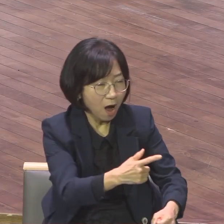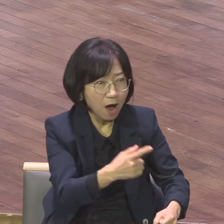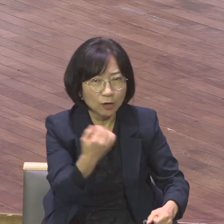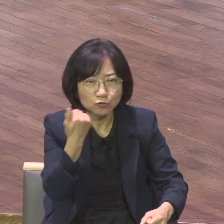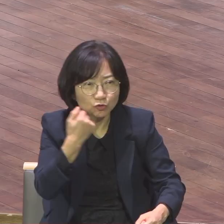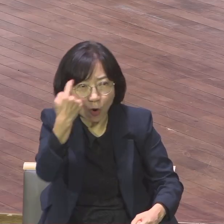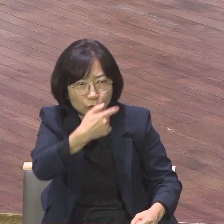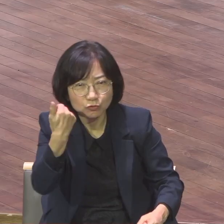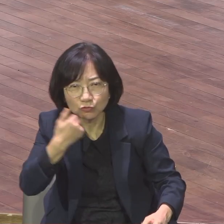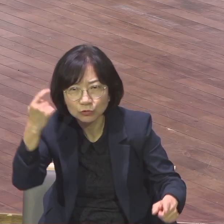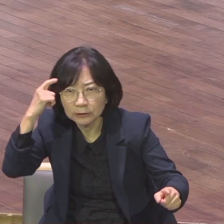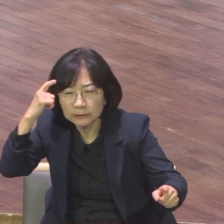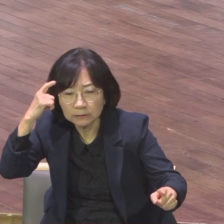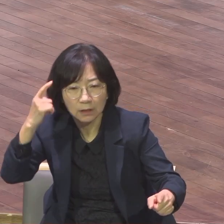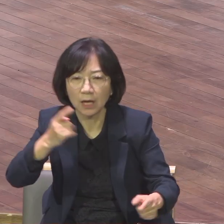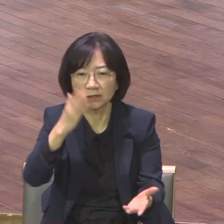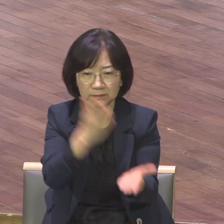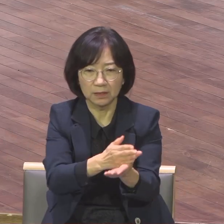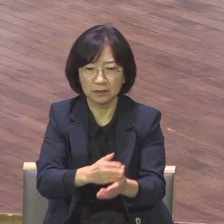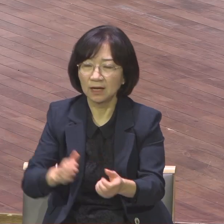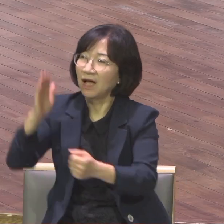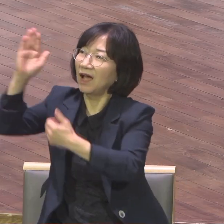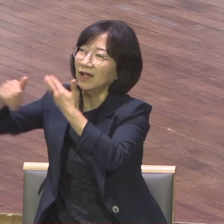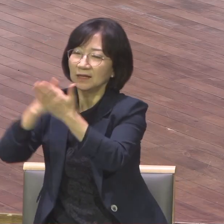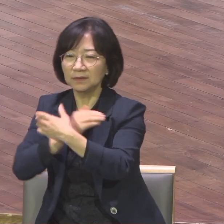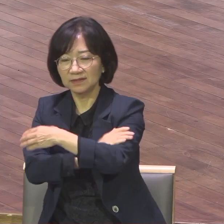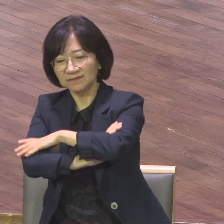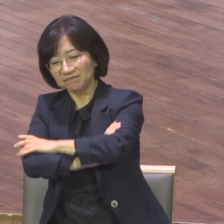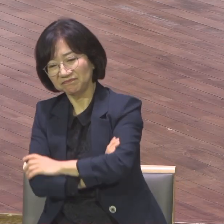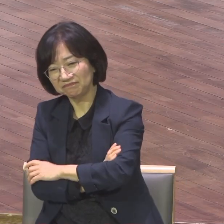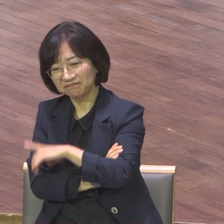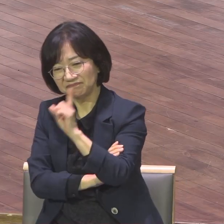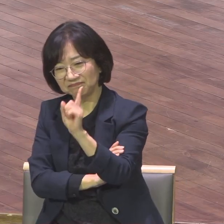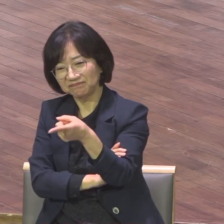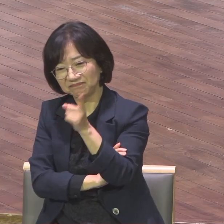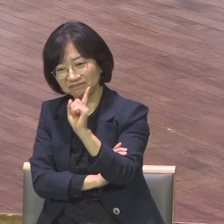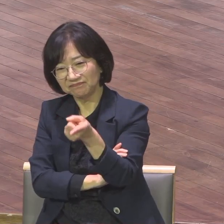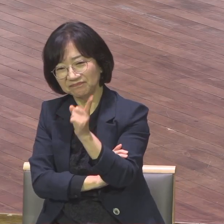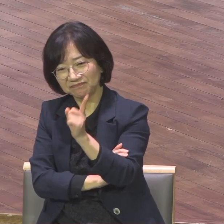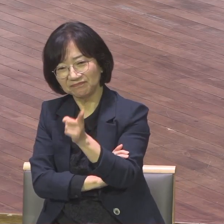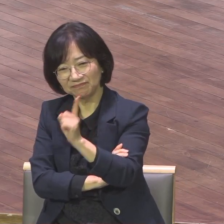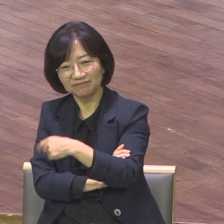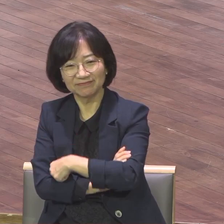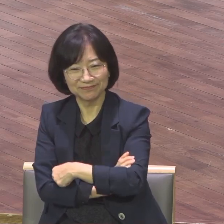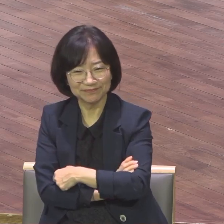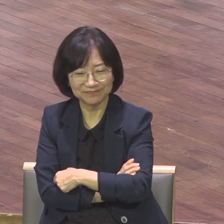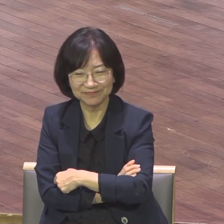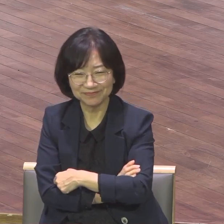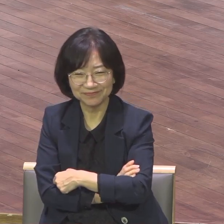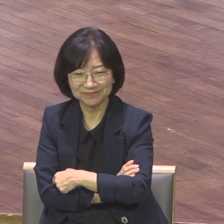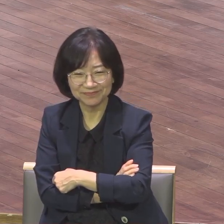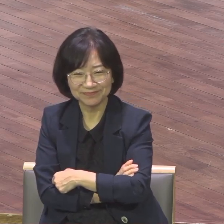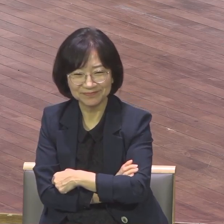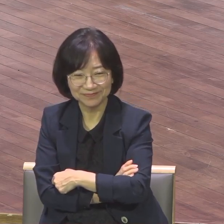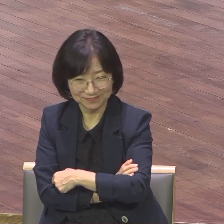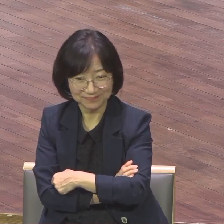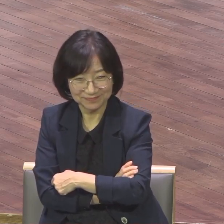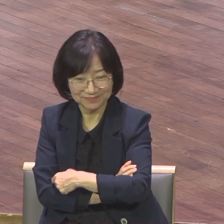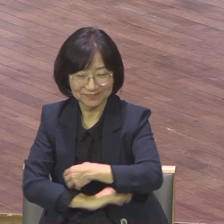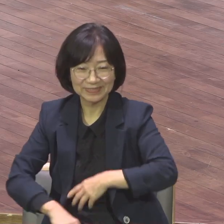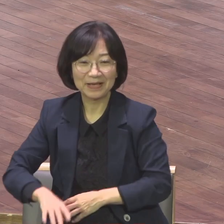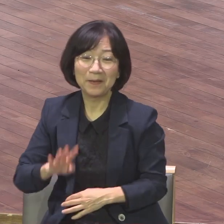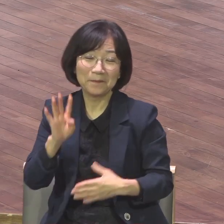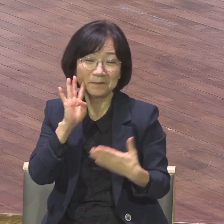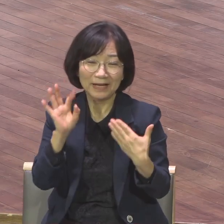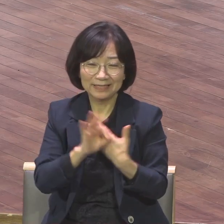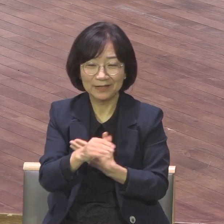생각해. 하나님 기분 나쁜 거요. 여러분이 불신자 같으면 괜찮아요. 관심 없어요. 하나님은 불신자 막 새끼들은